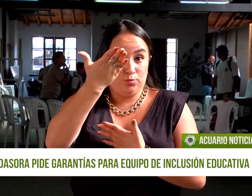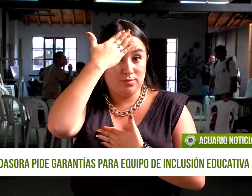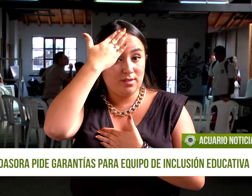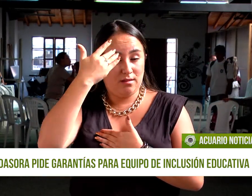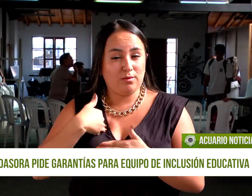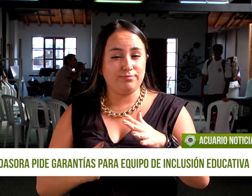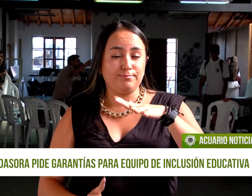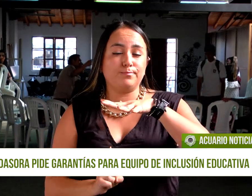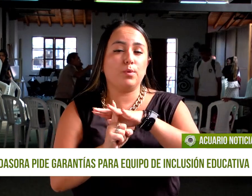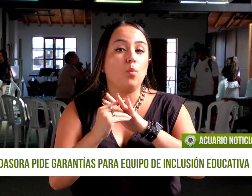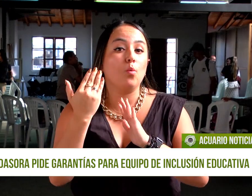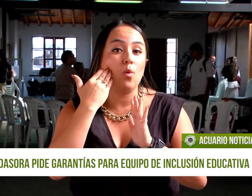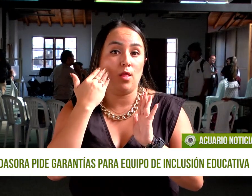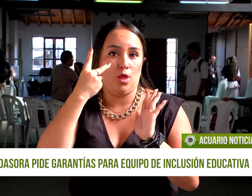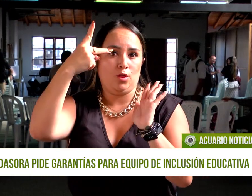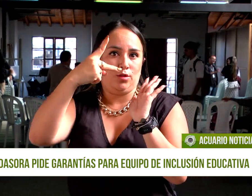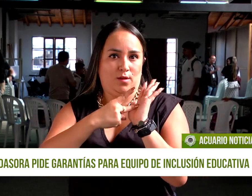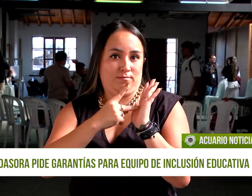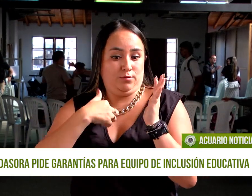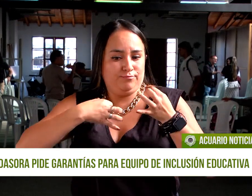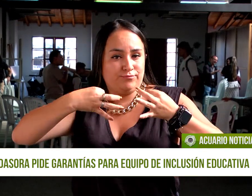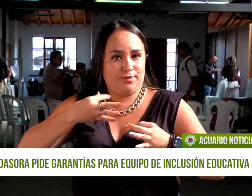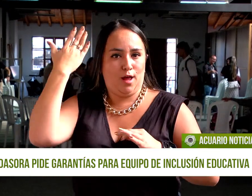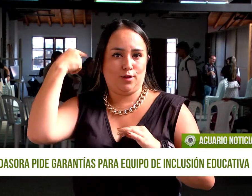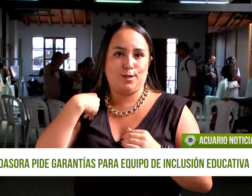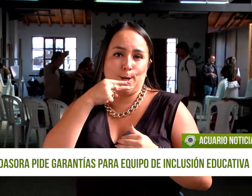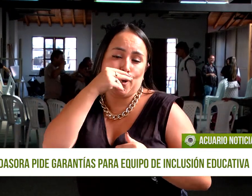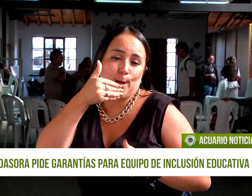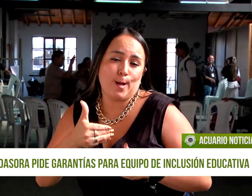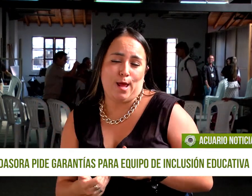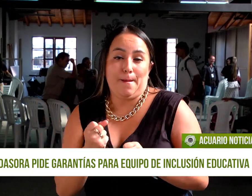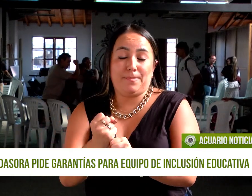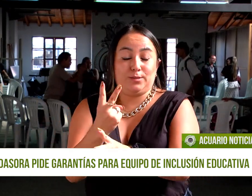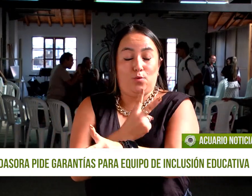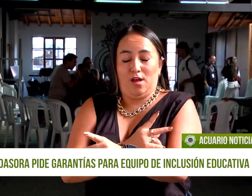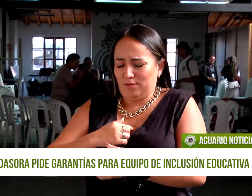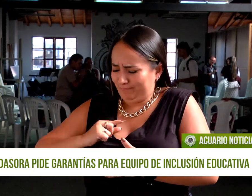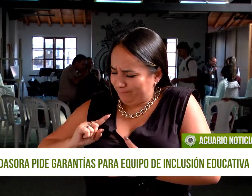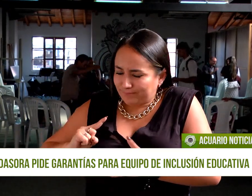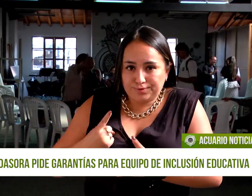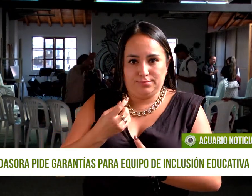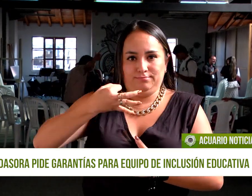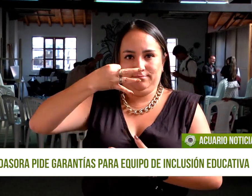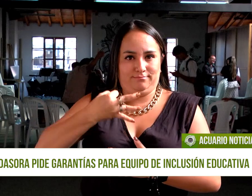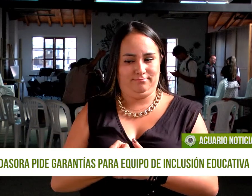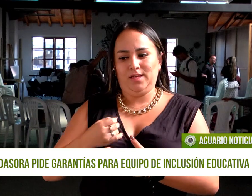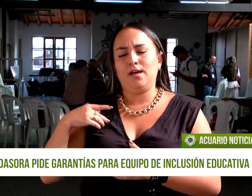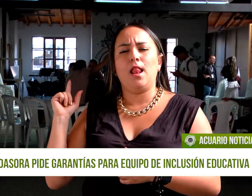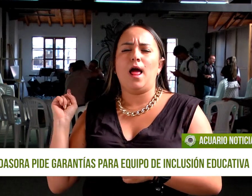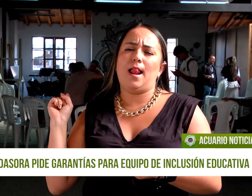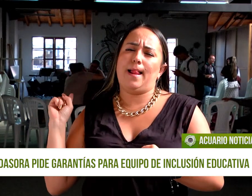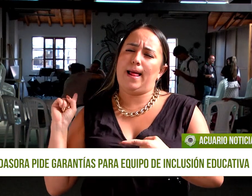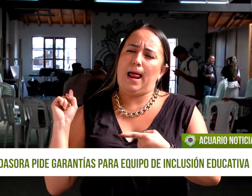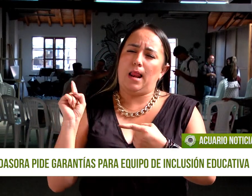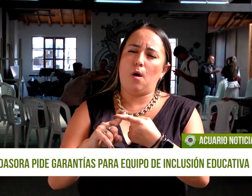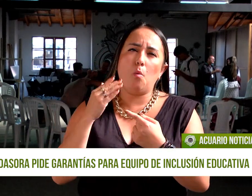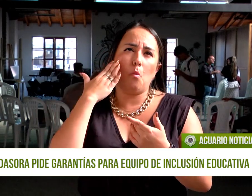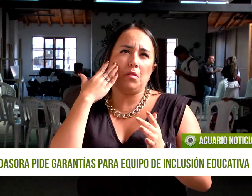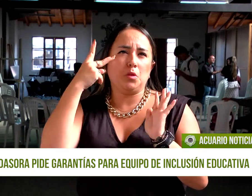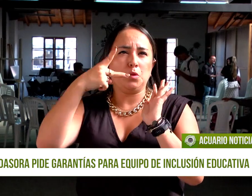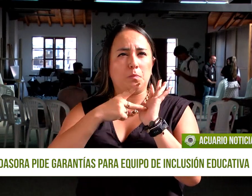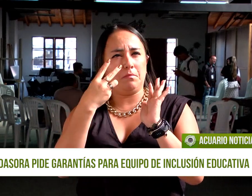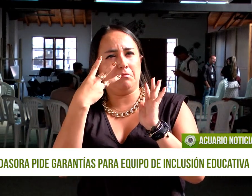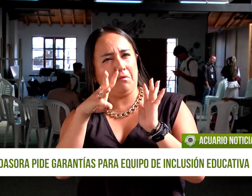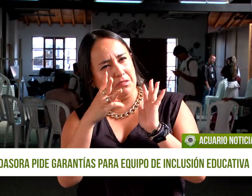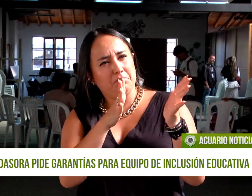en la experiencia que yo llevo, yo empecé en este proceso desde el 2000. Yo empecé a estudiar en preescolar y